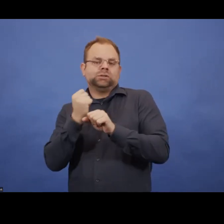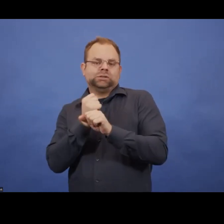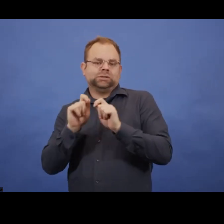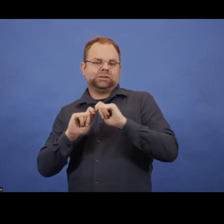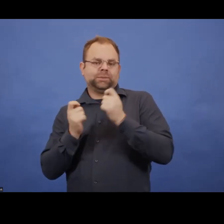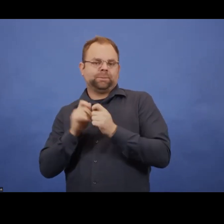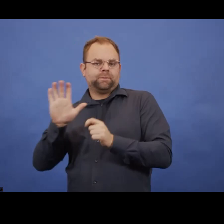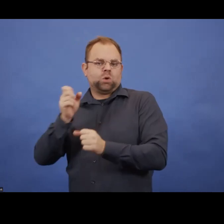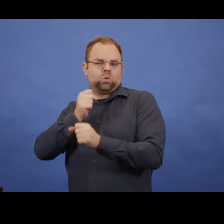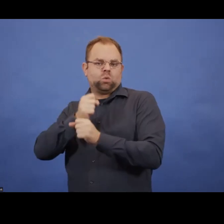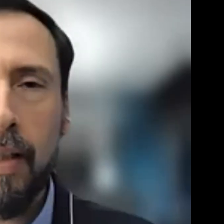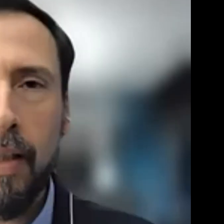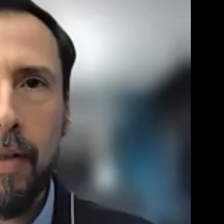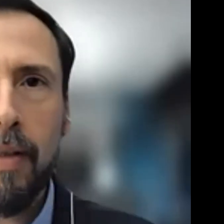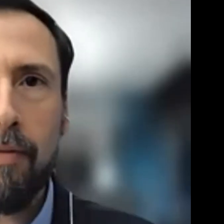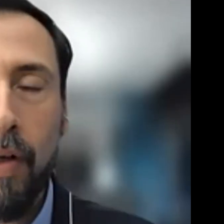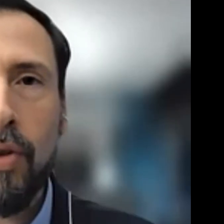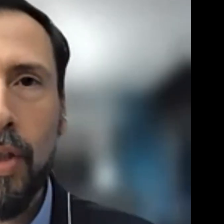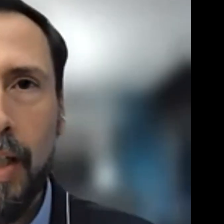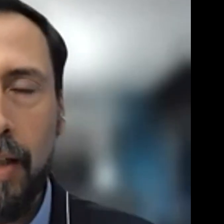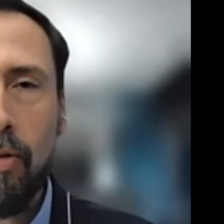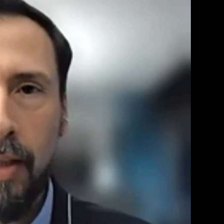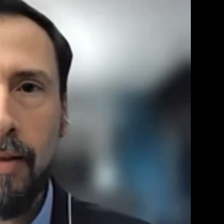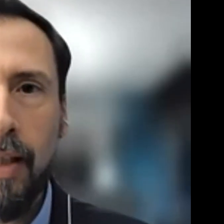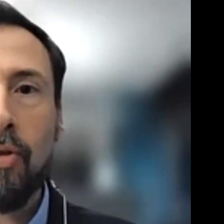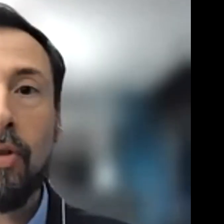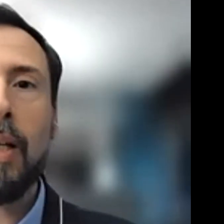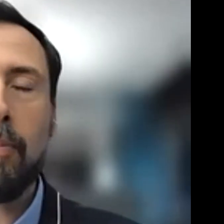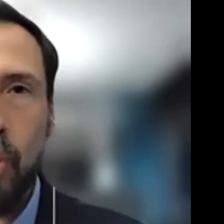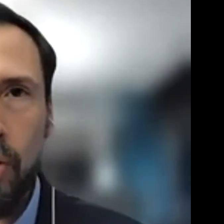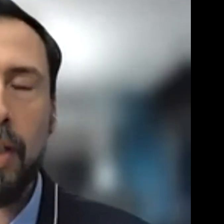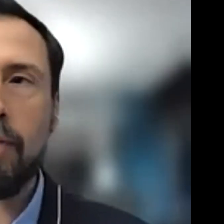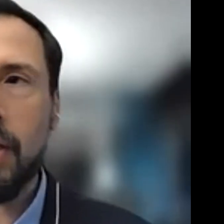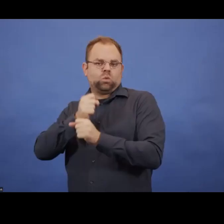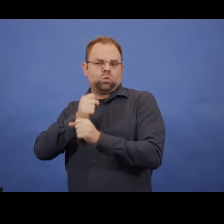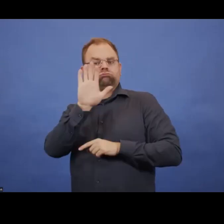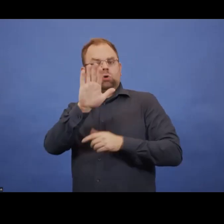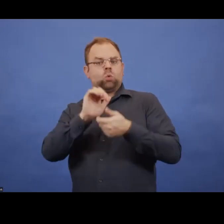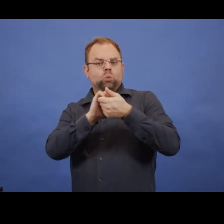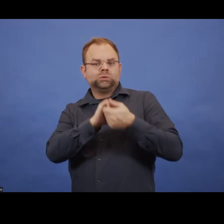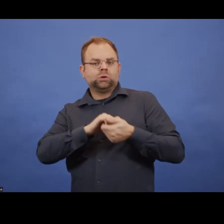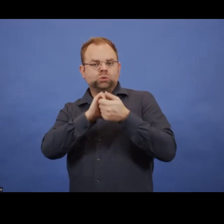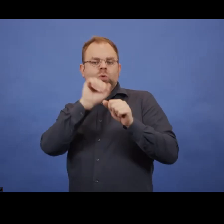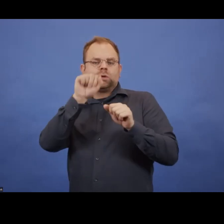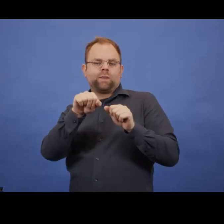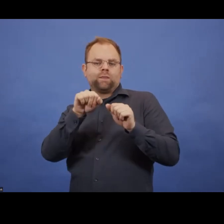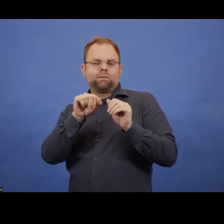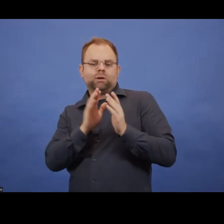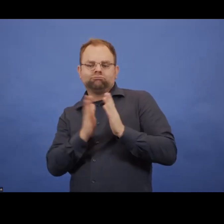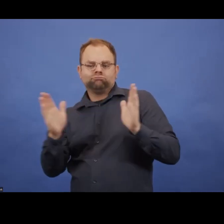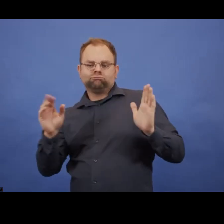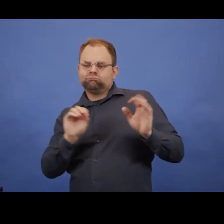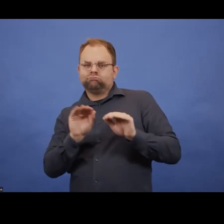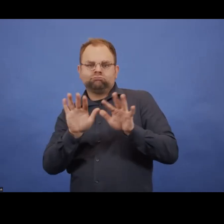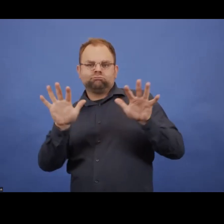pero aquí hay una información sobre sus organizaciones, sobre todo sobre las organizaciones lideradas